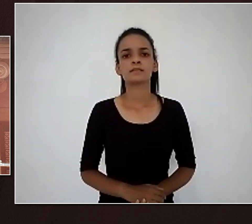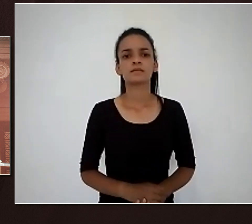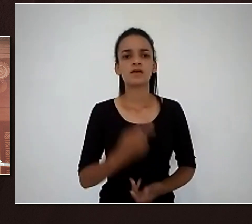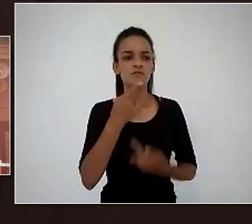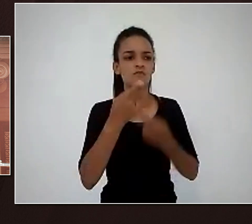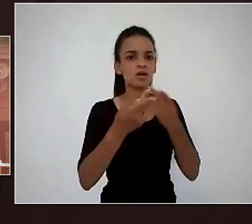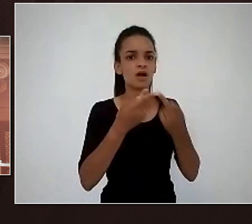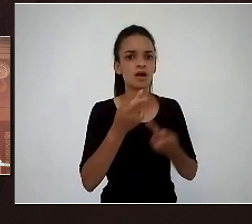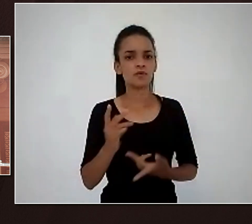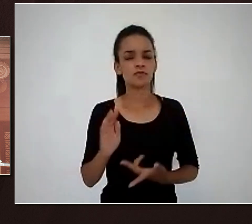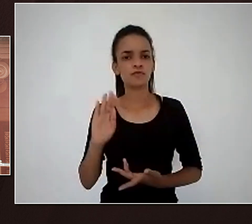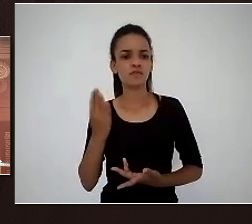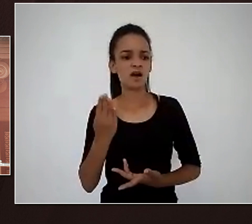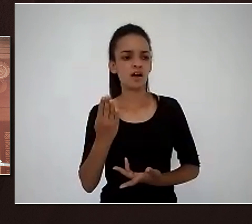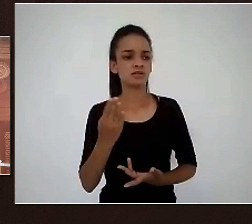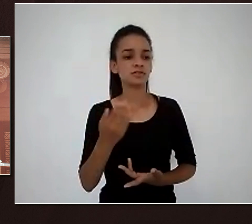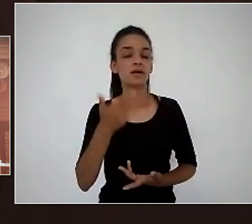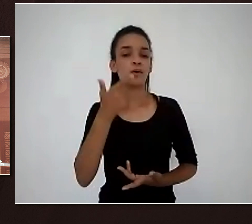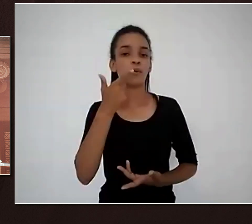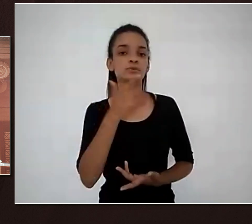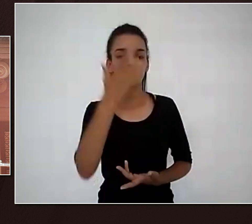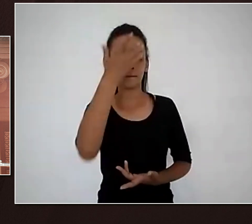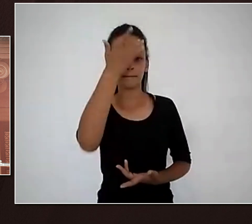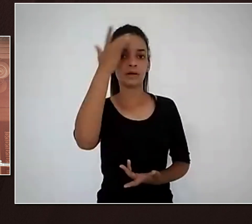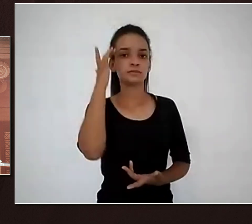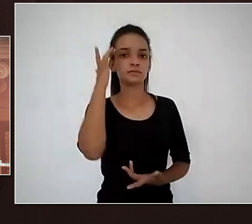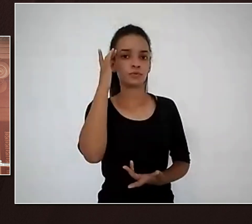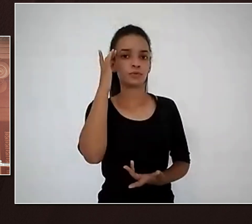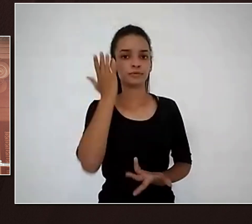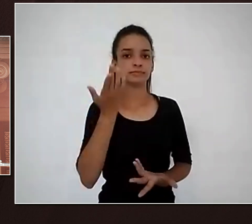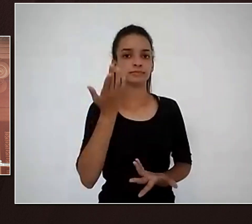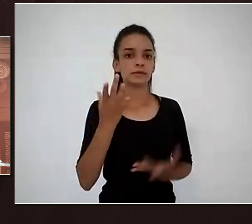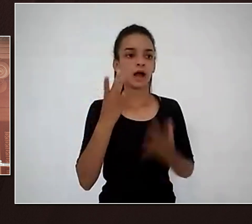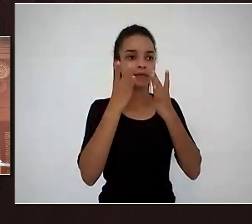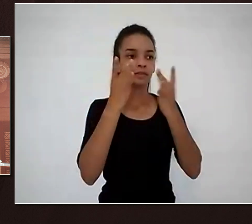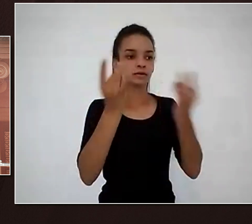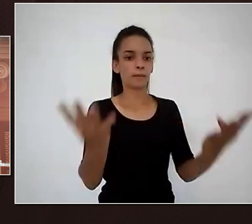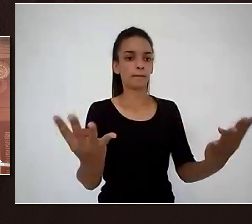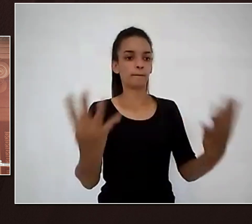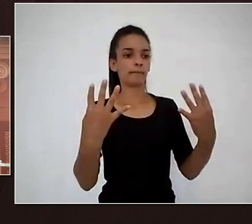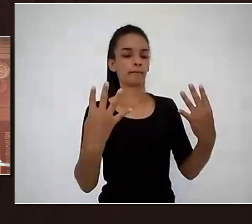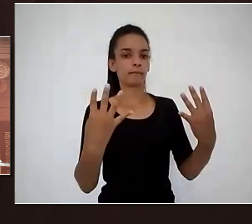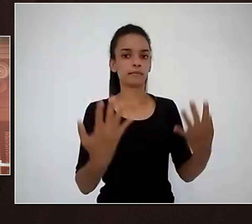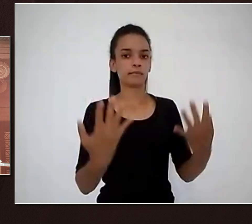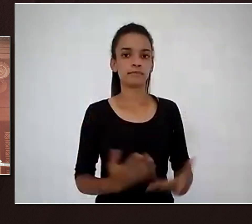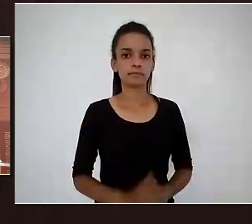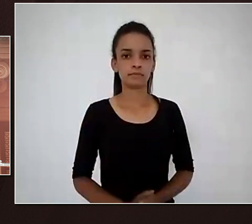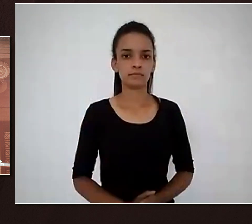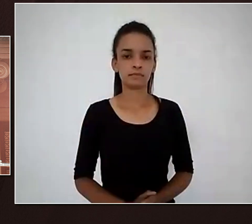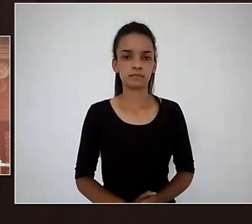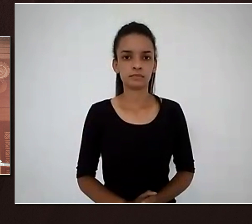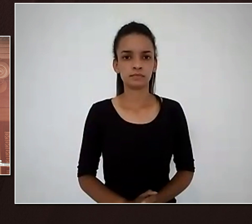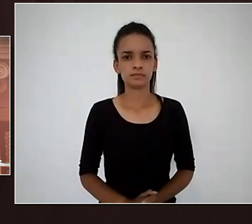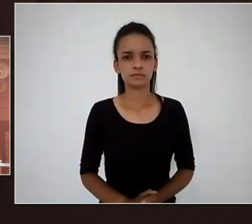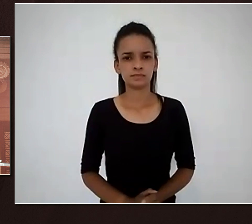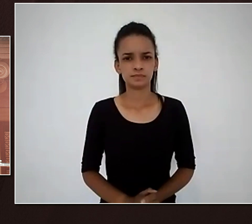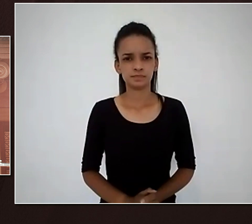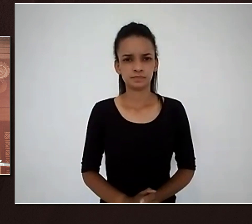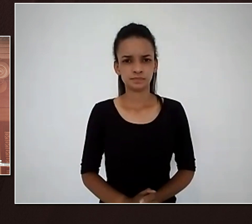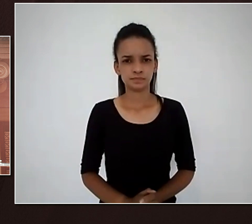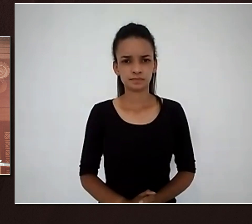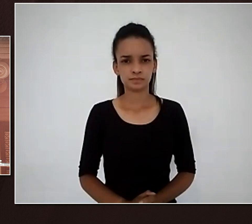seguidores. Tudo aqui, ó, tem versículo que eu coloco, né, se vocês quiserem, eu vou até falar para vocês que eu, né, preparei,